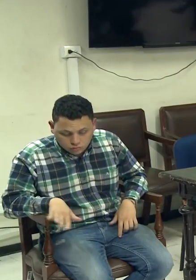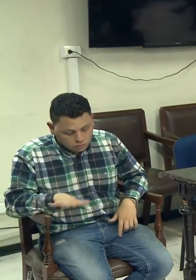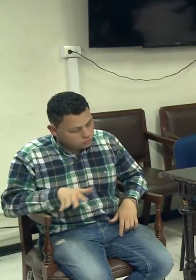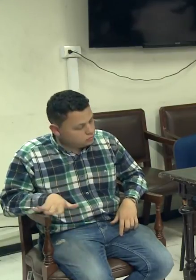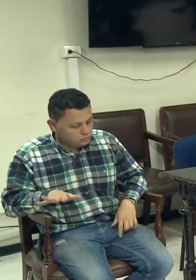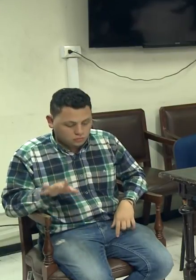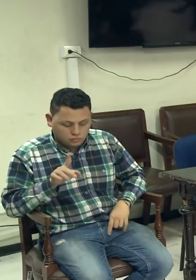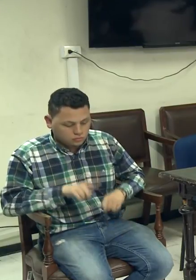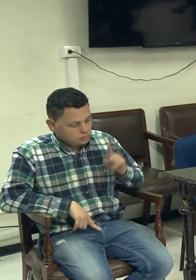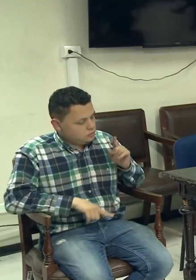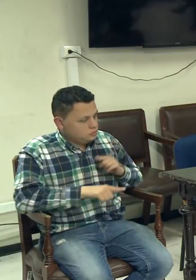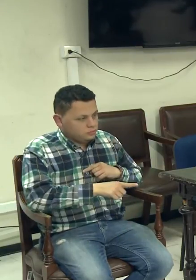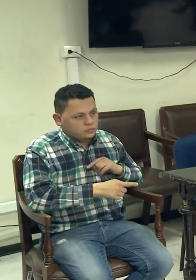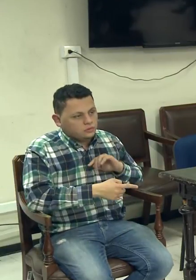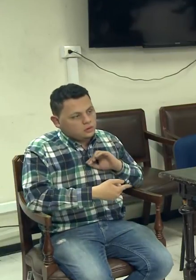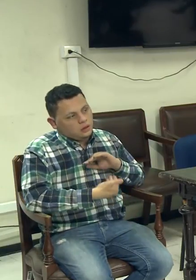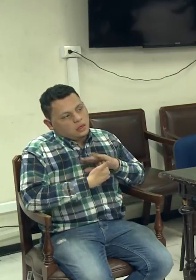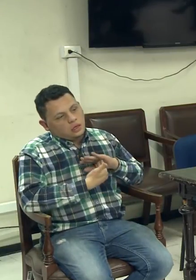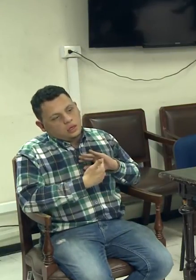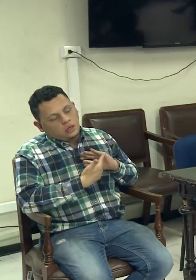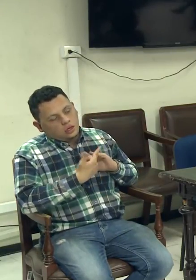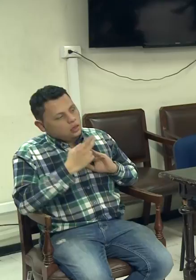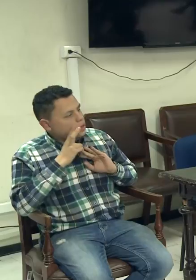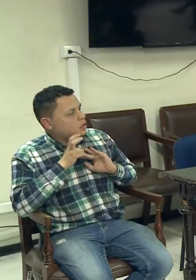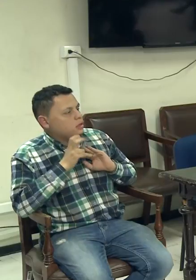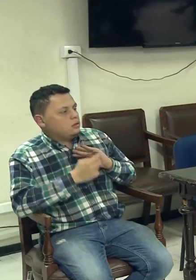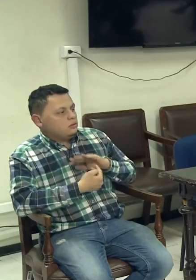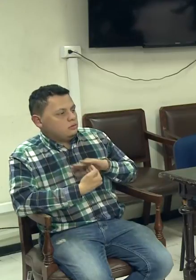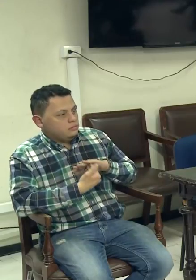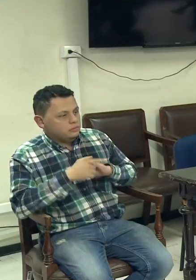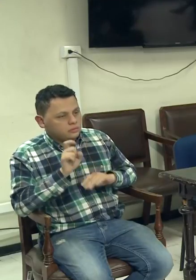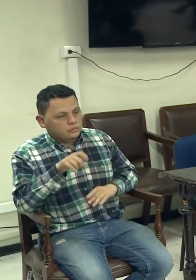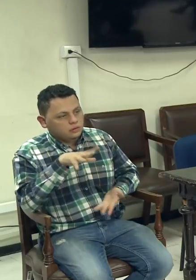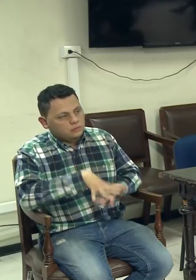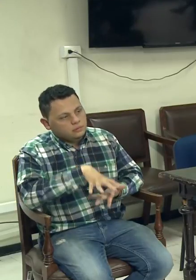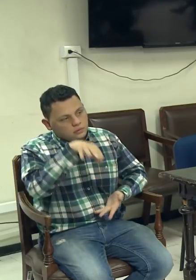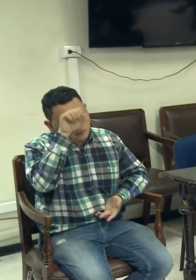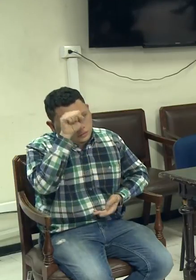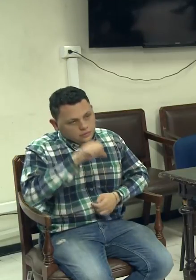no nos pueden acosar. Y eso lo deben aprender.